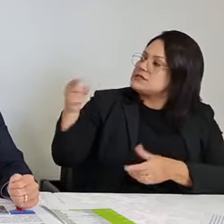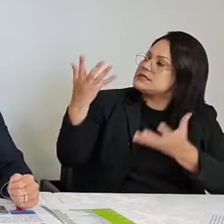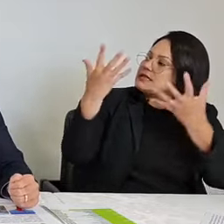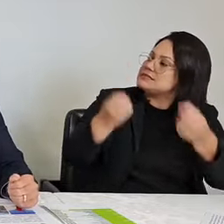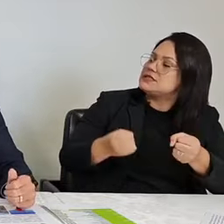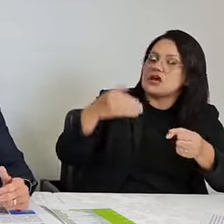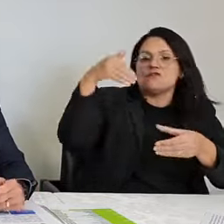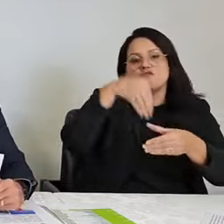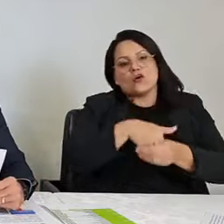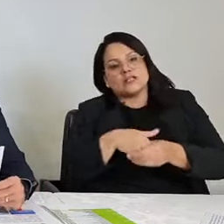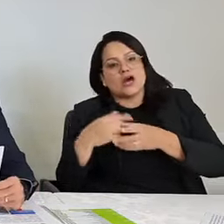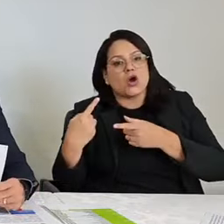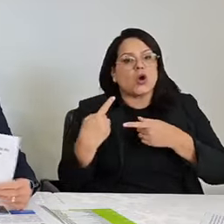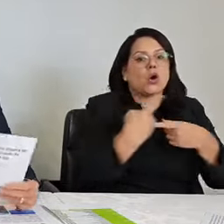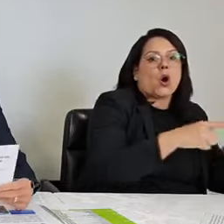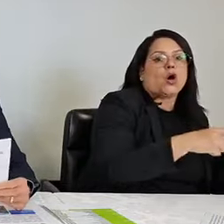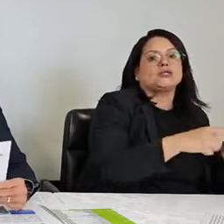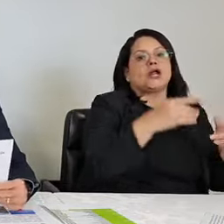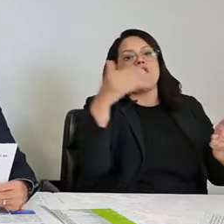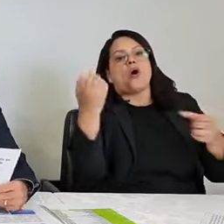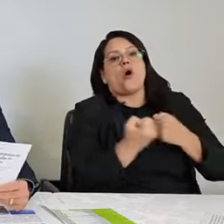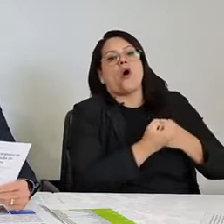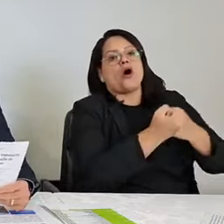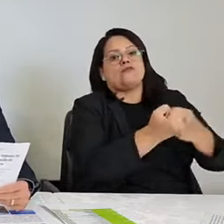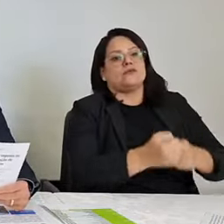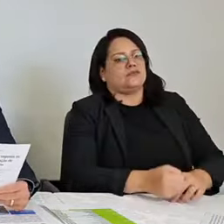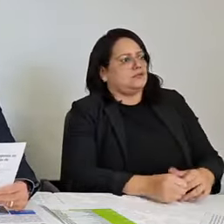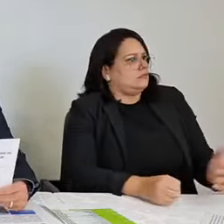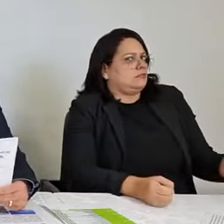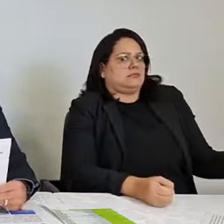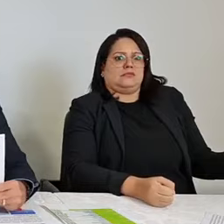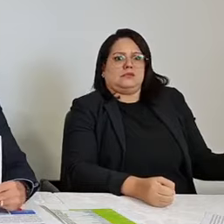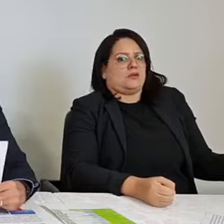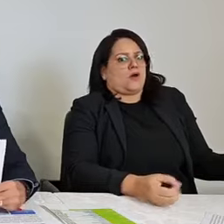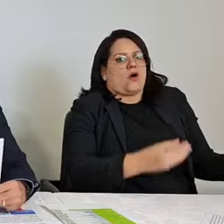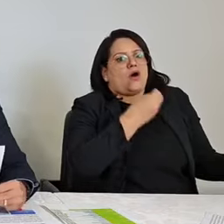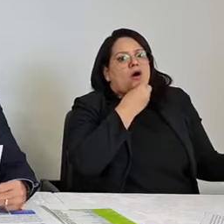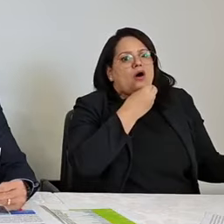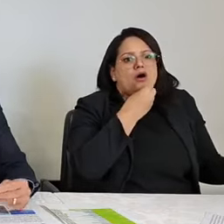contra ou a favor desse projeto, Montesano? Com certeza contra, presidente. Nem pensaria 2 minutos.